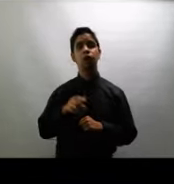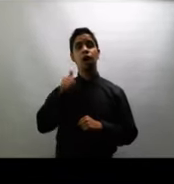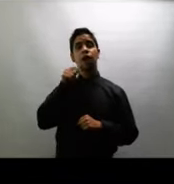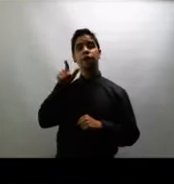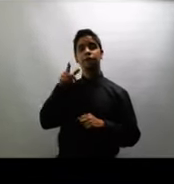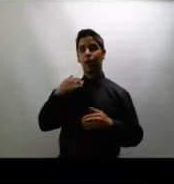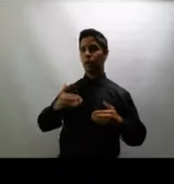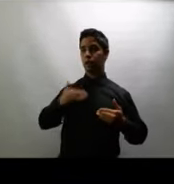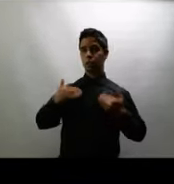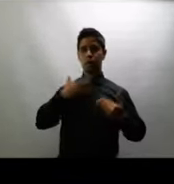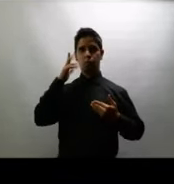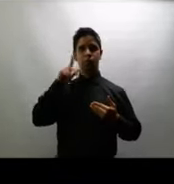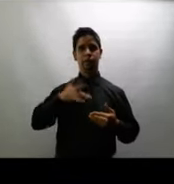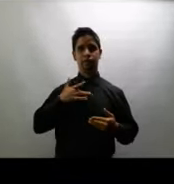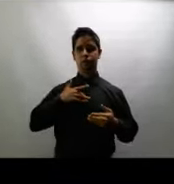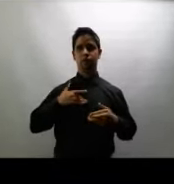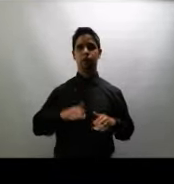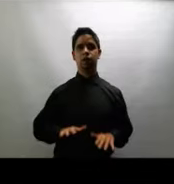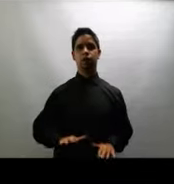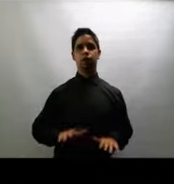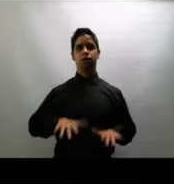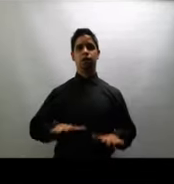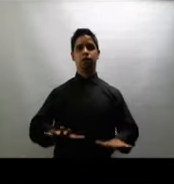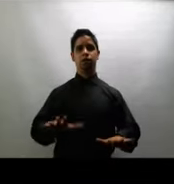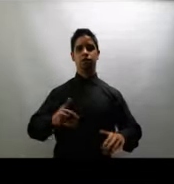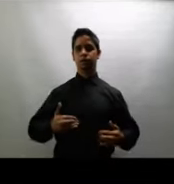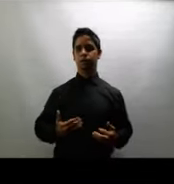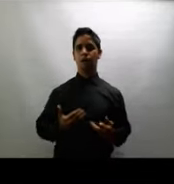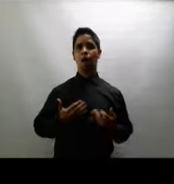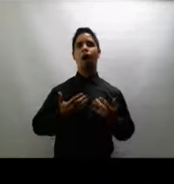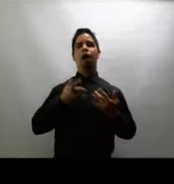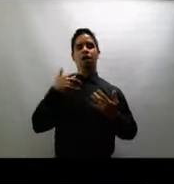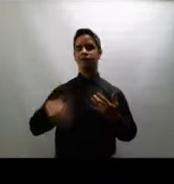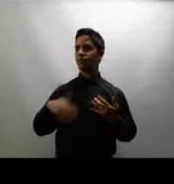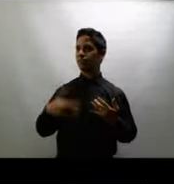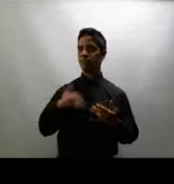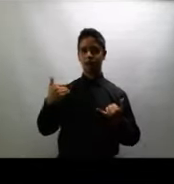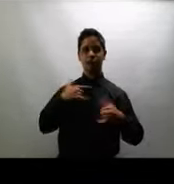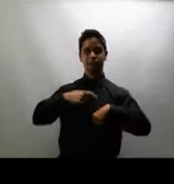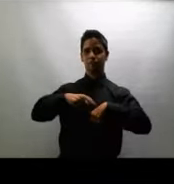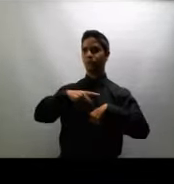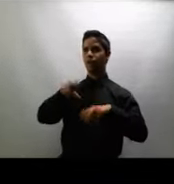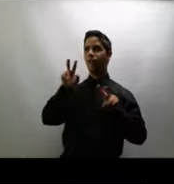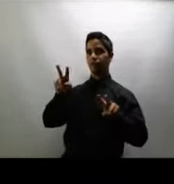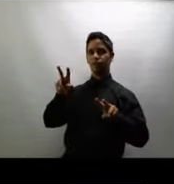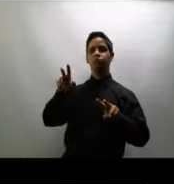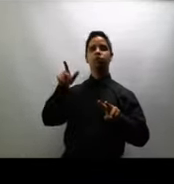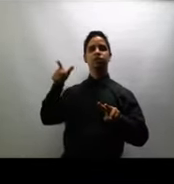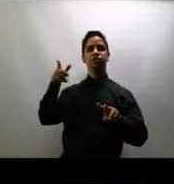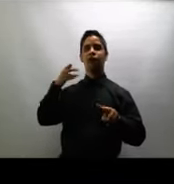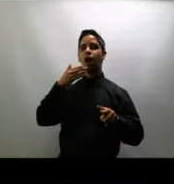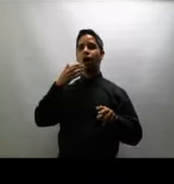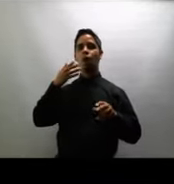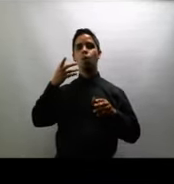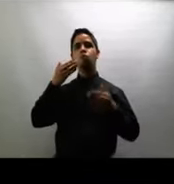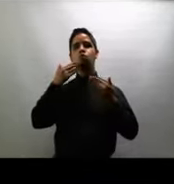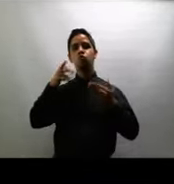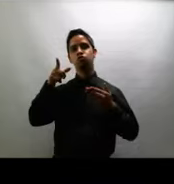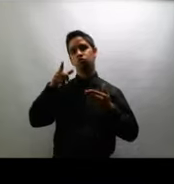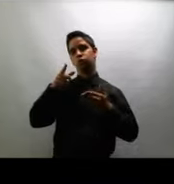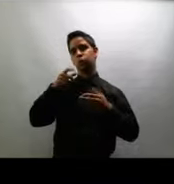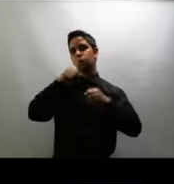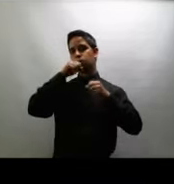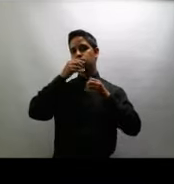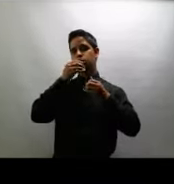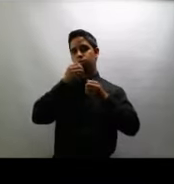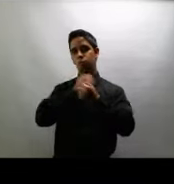alegre porque ella decía que sentía la vibración. Claro, porque así es como se siente. Y nos está viendo en este momento, así que con mucho cariño, un saludo para